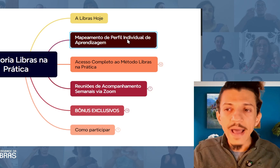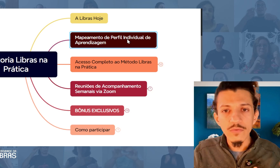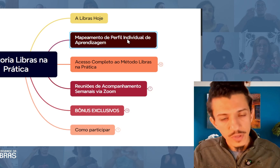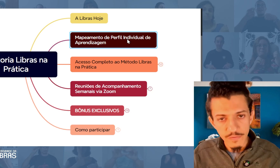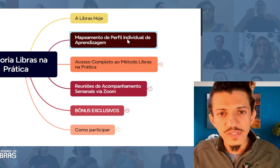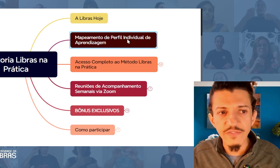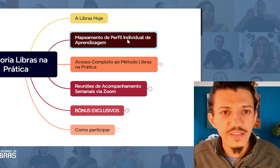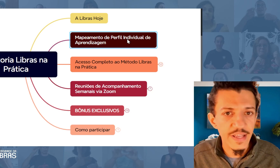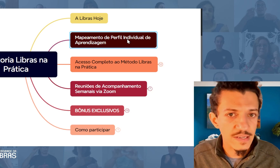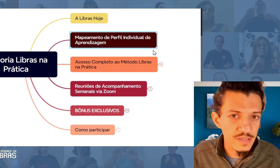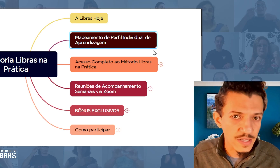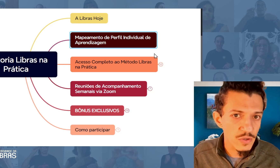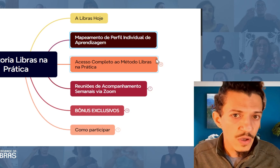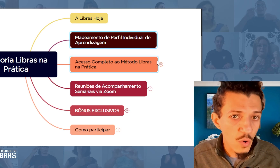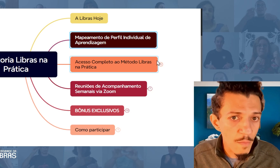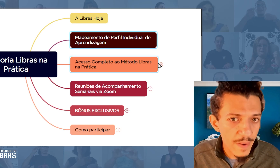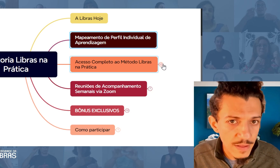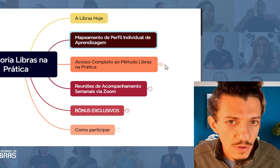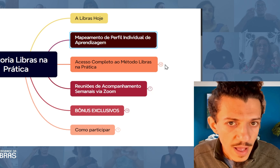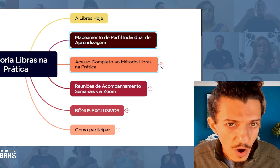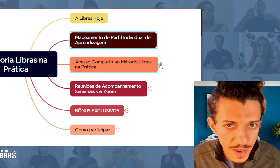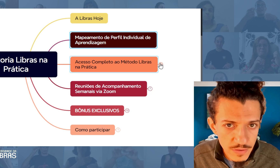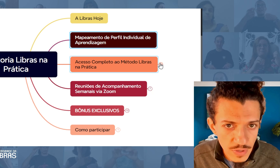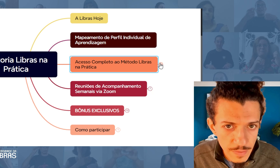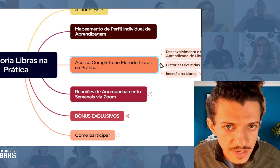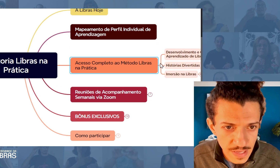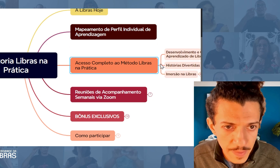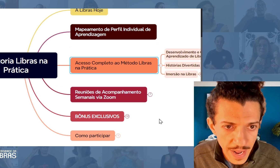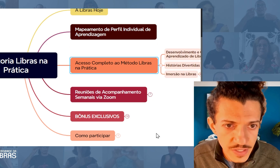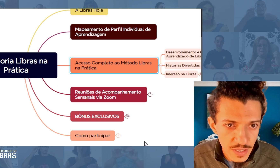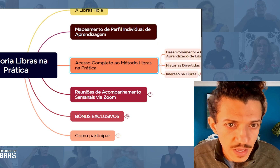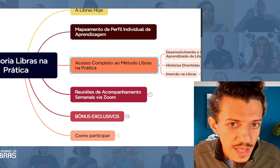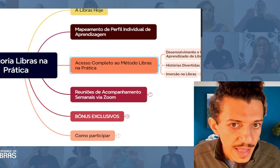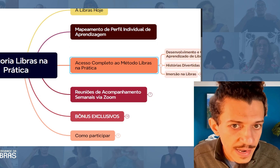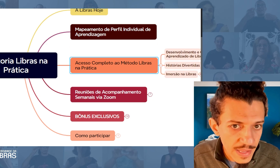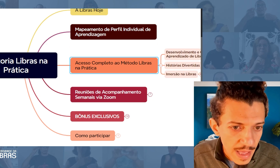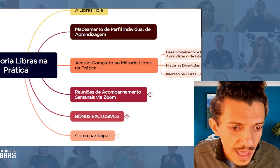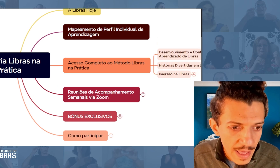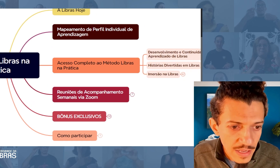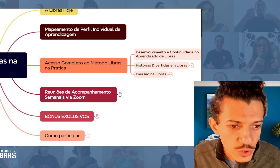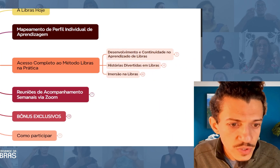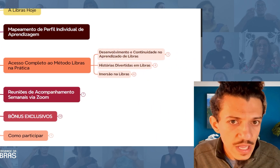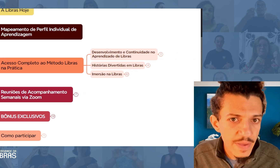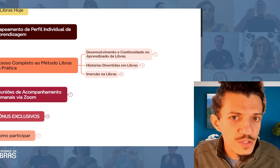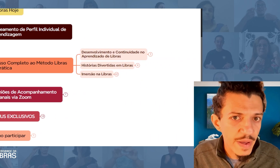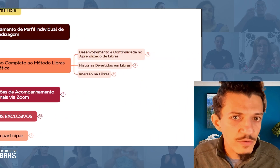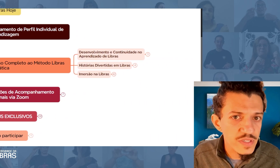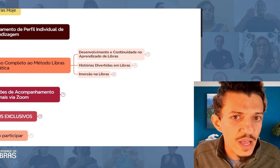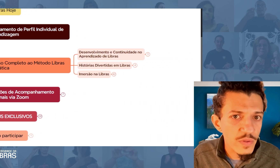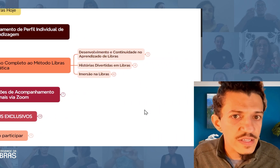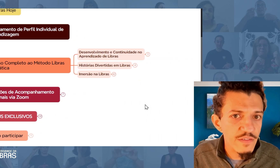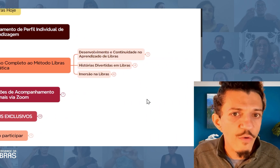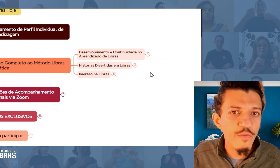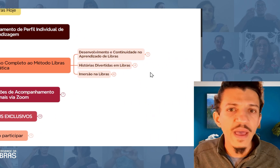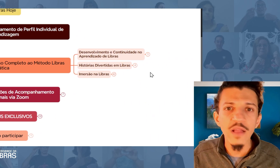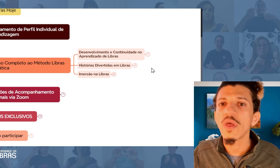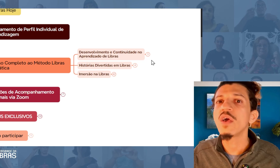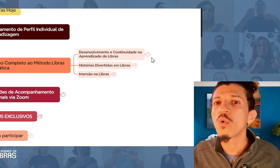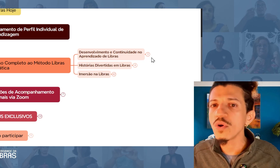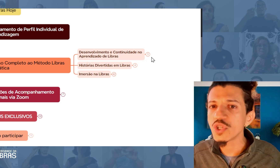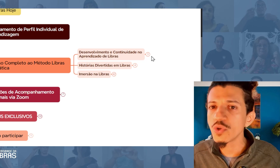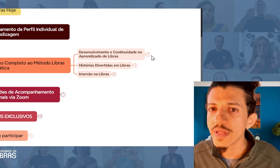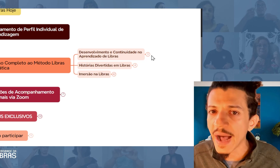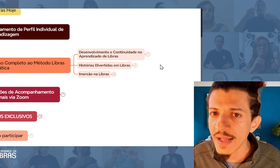do método que você vai ter acesso completo ao método Libras na Prática, ele é justamente para o seu desenvolvimento